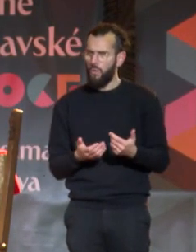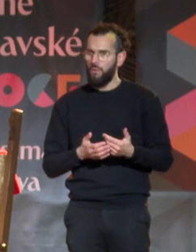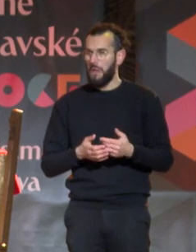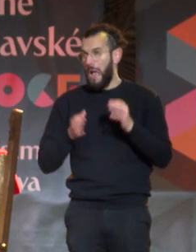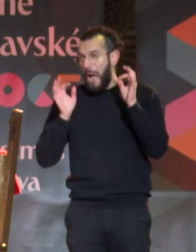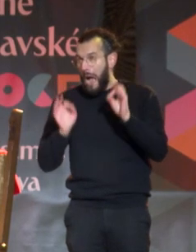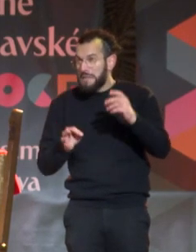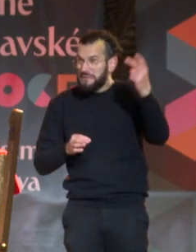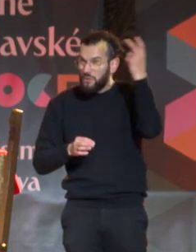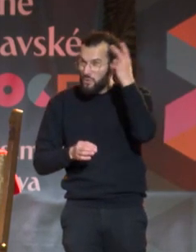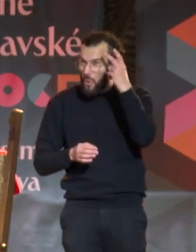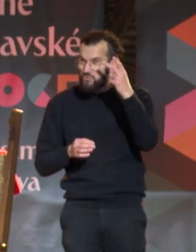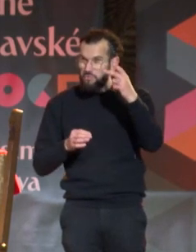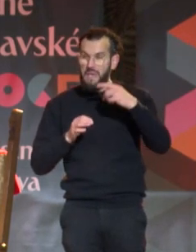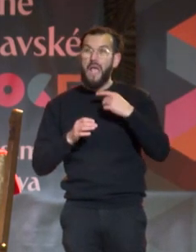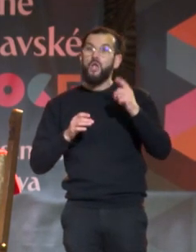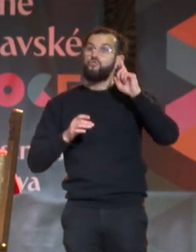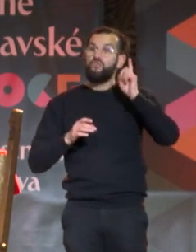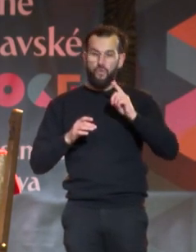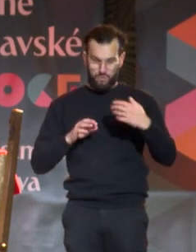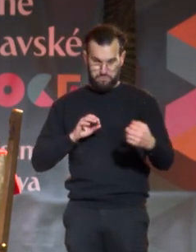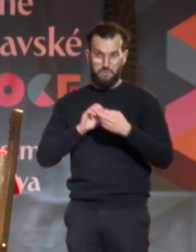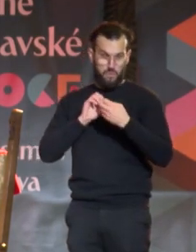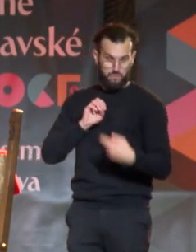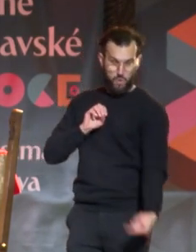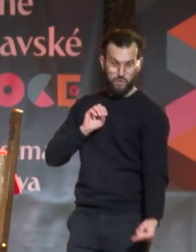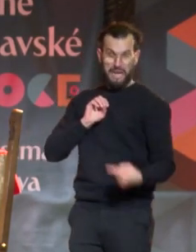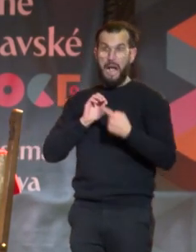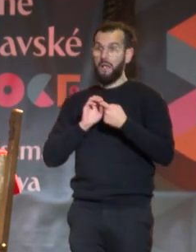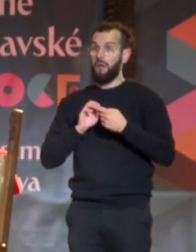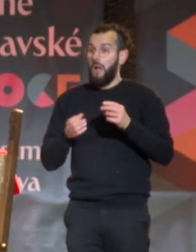podľa odrazeného ultrazvukového signálu ako netopier.